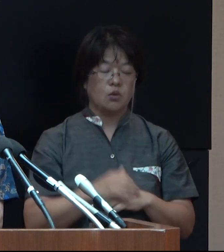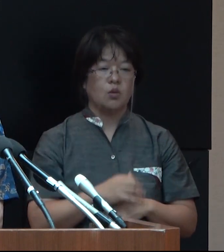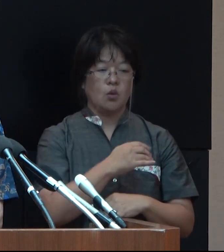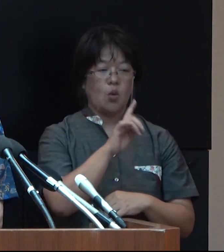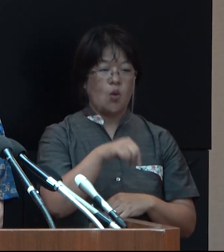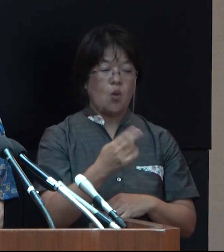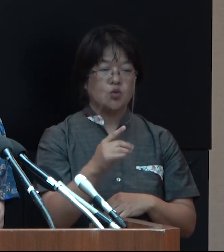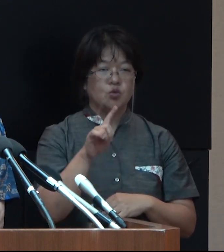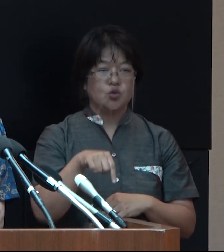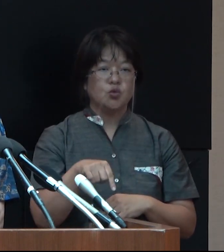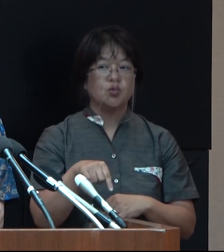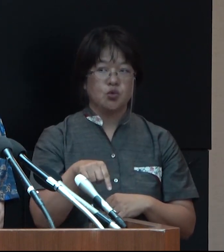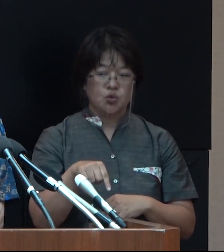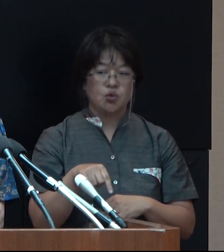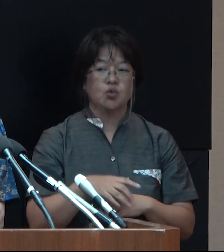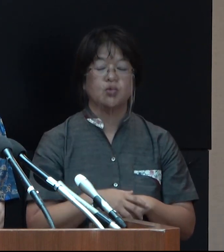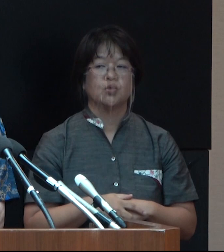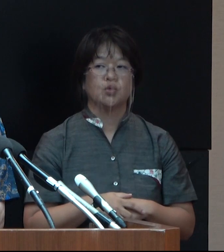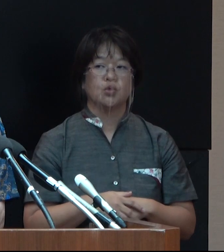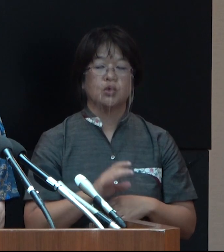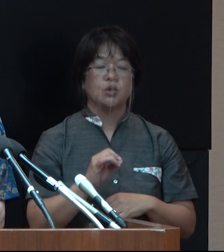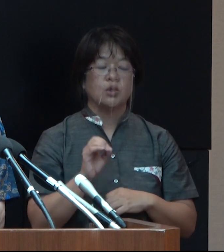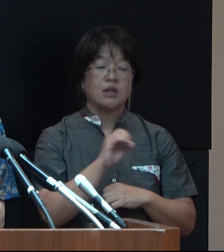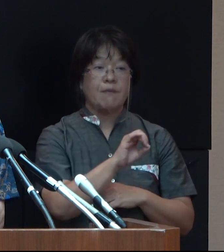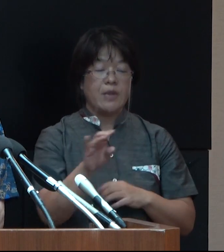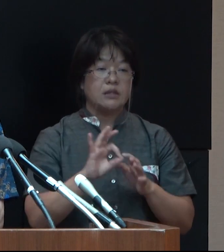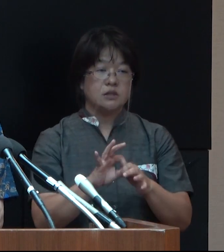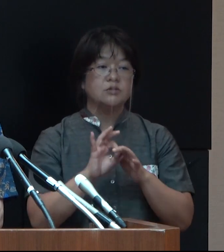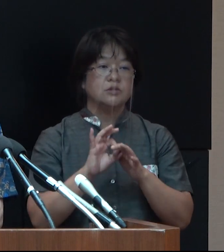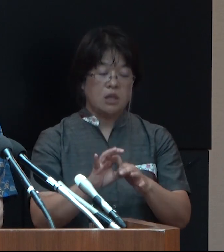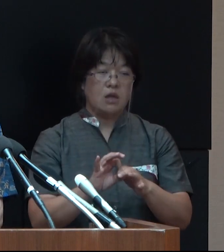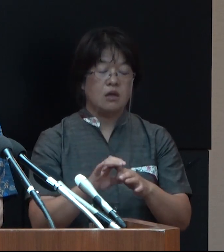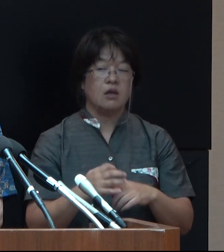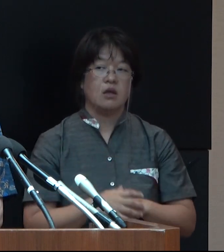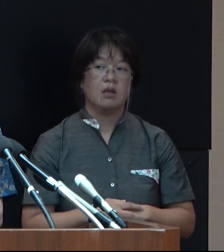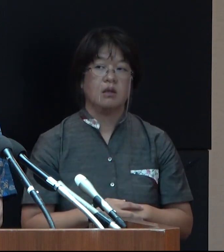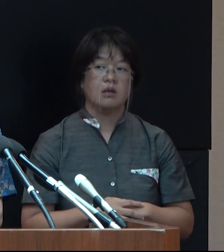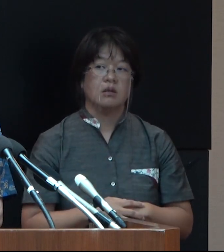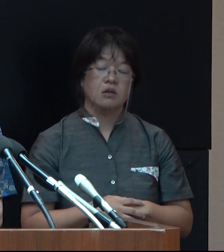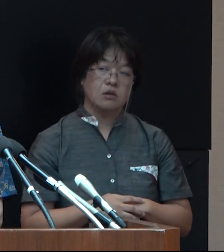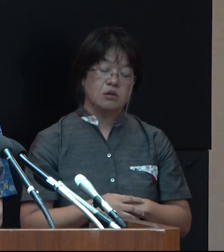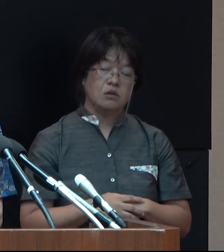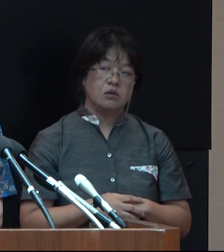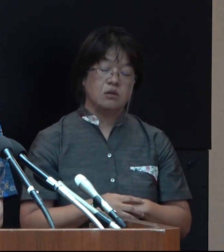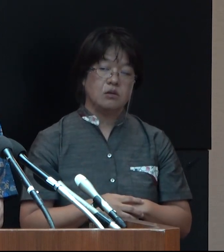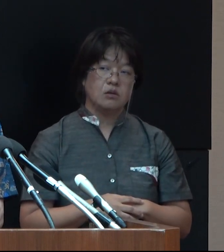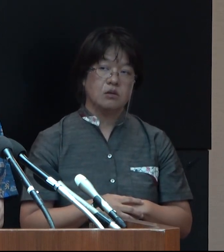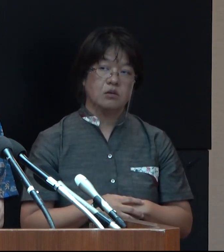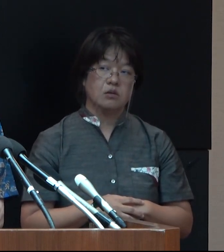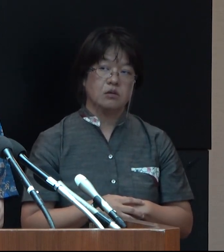については中止や延期、沖縄県を対象にすべきとお考えですか？